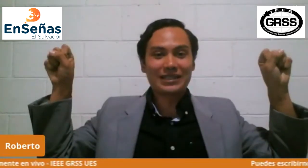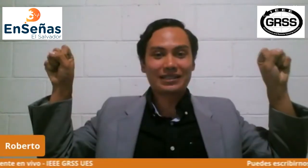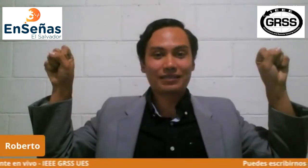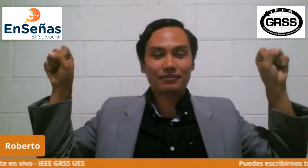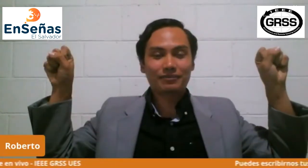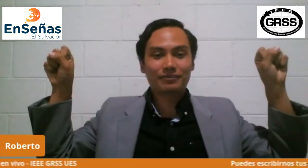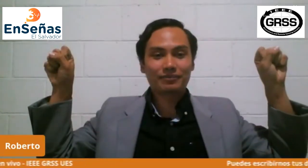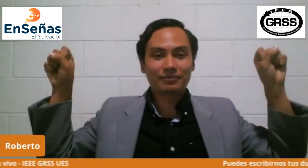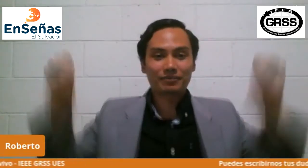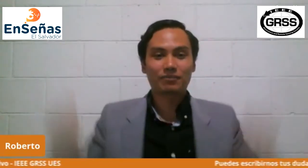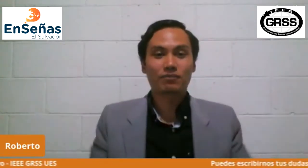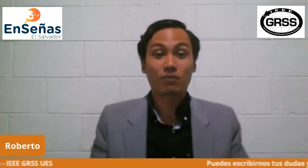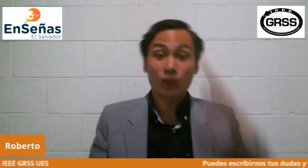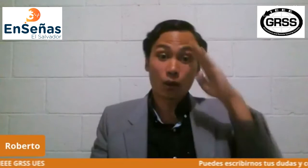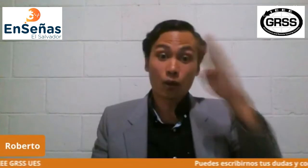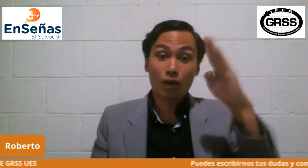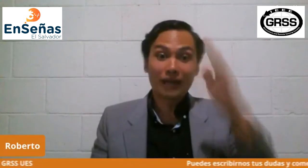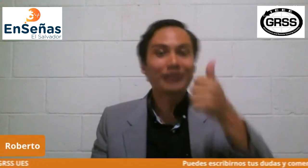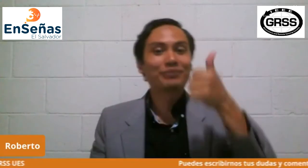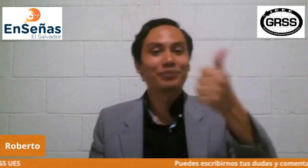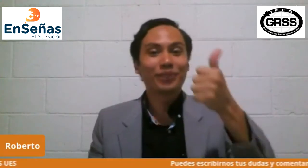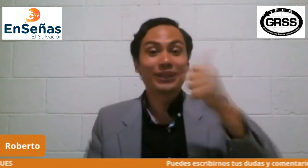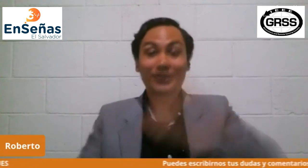Buenos días.